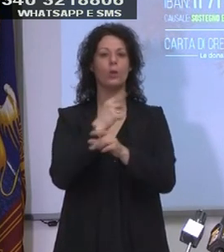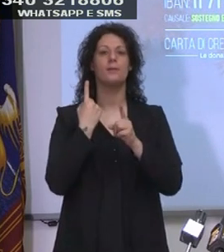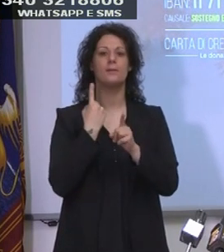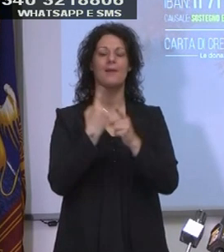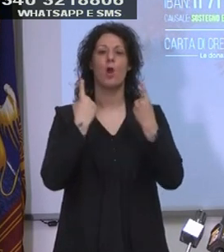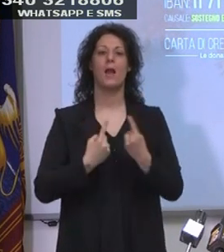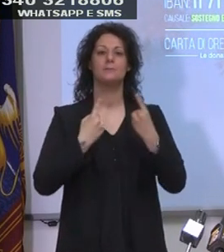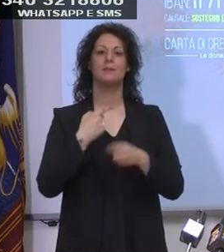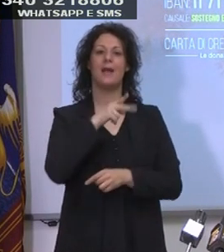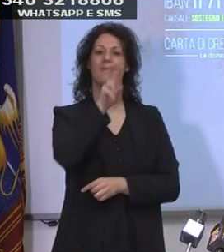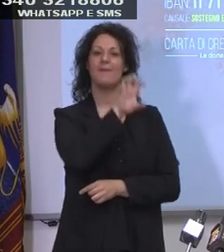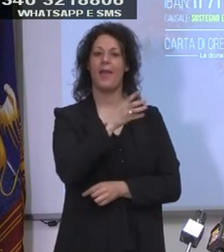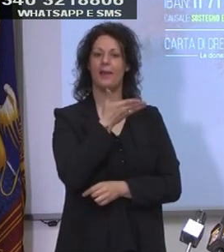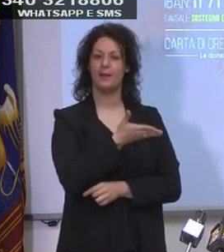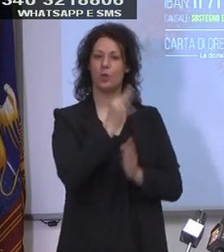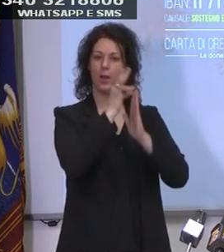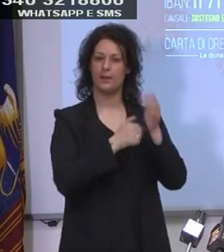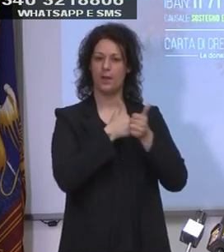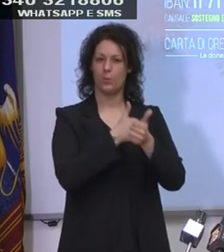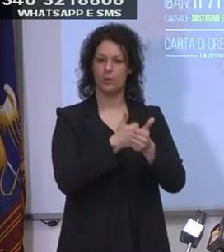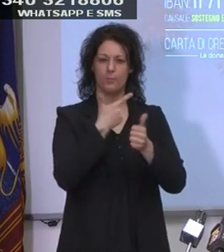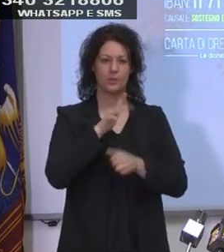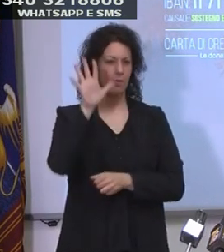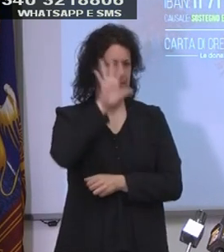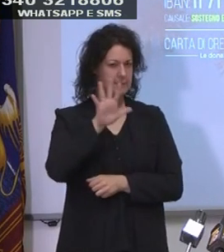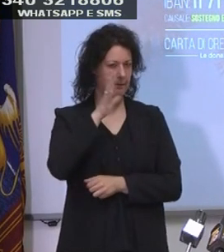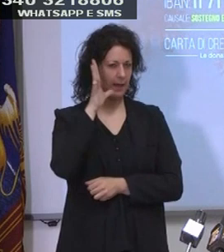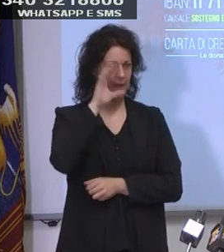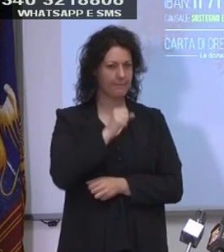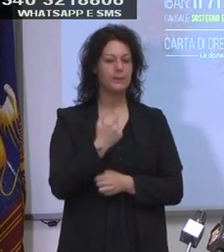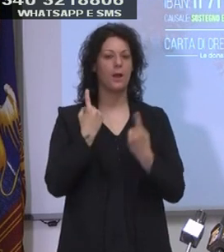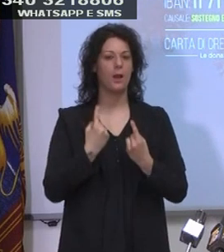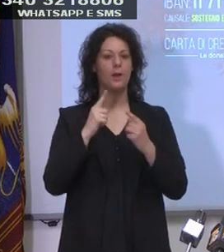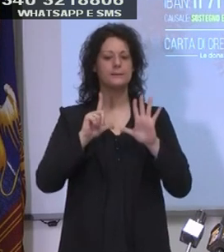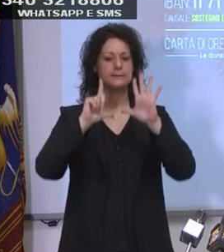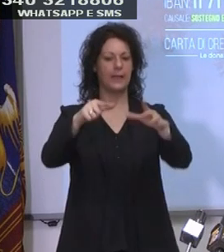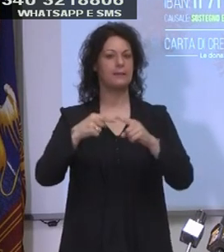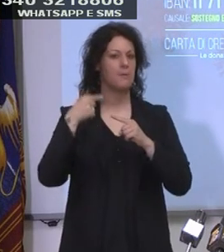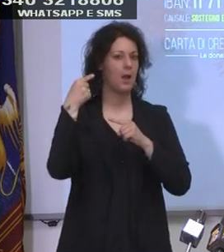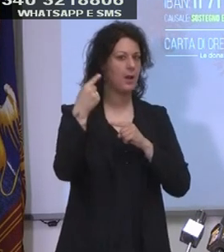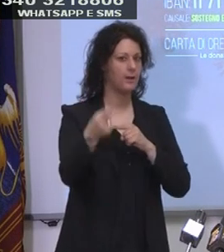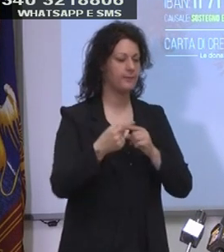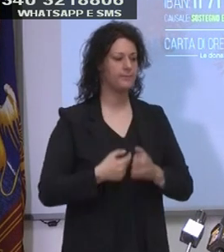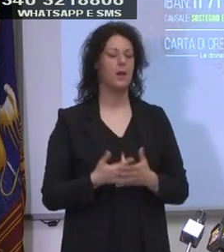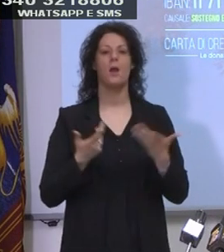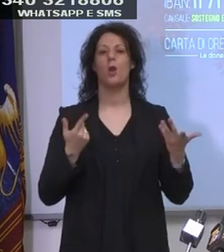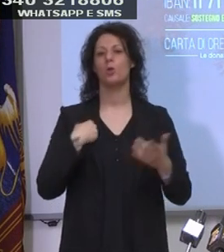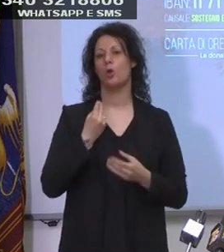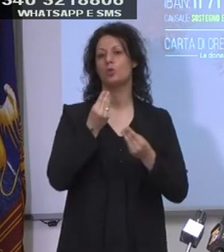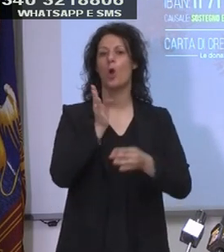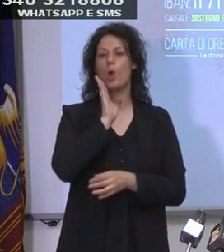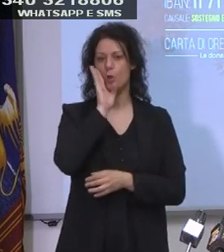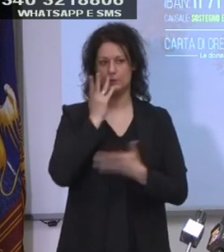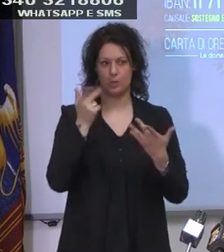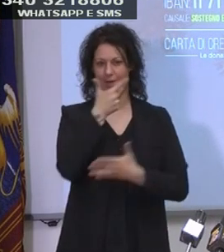aver capito che si slitta almeno a metà settimana prossima, se bisogna aspettare. Ma guarda, io penso che se dessi un consiglio a un ristoratore di avere un attimo